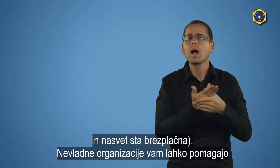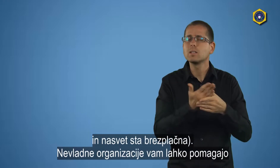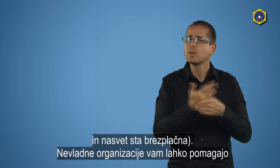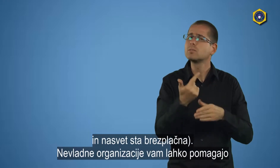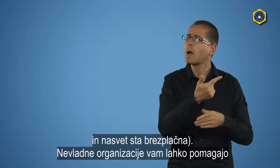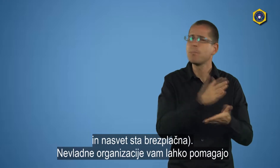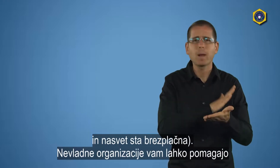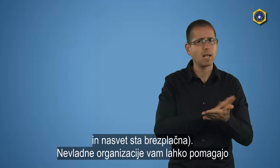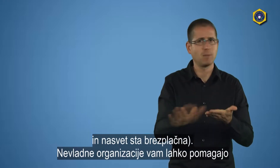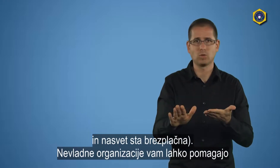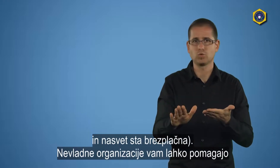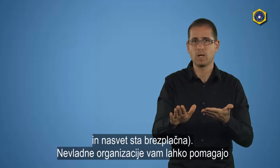brezplačna.